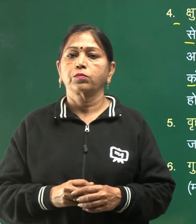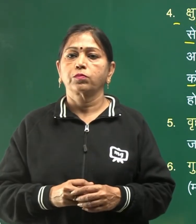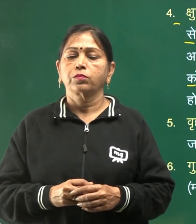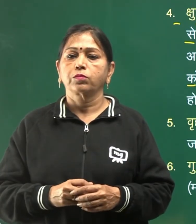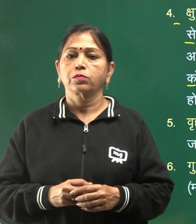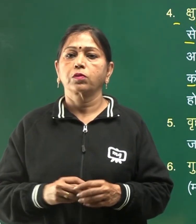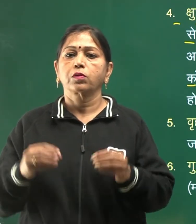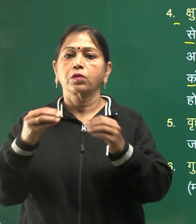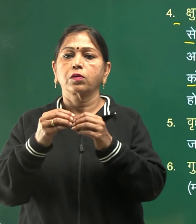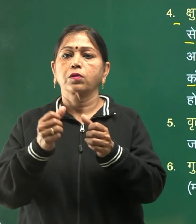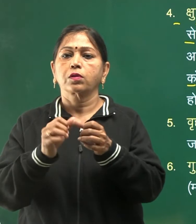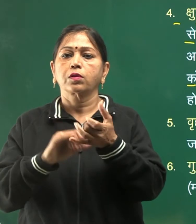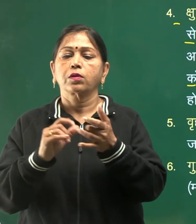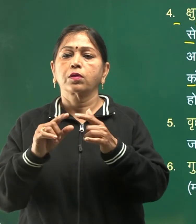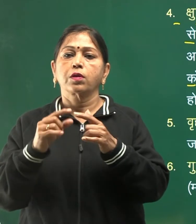क्षारीय भोजन में